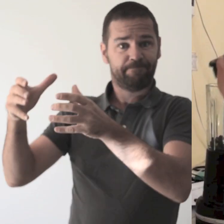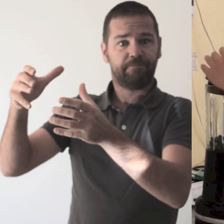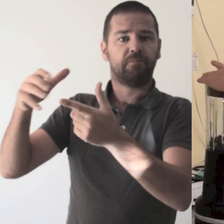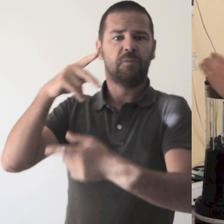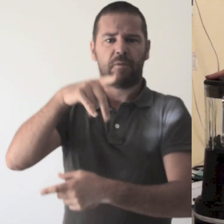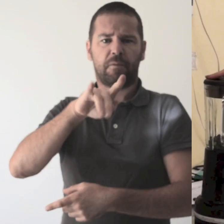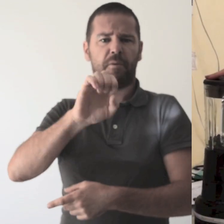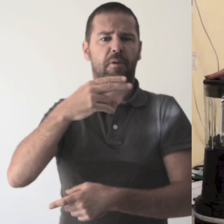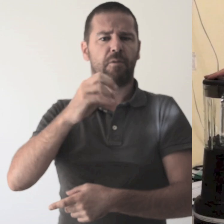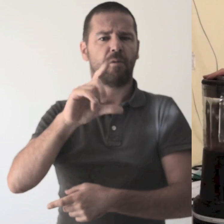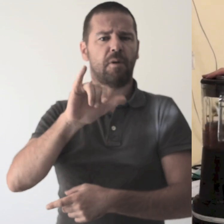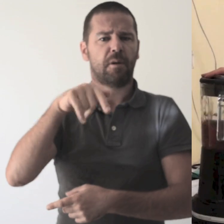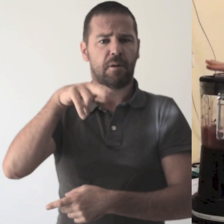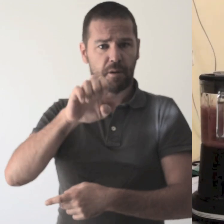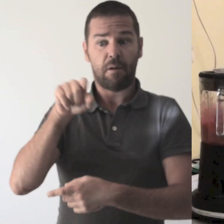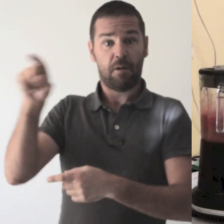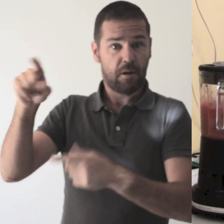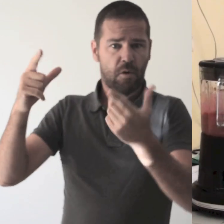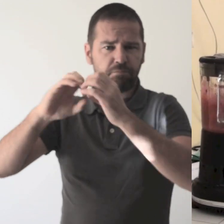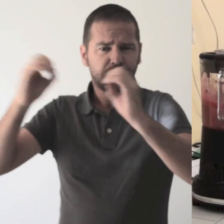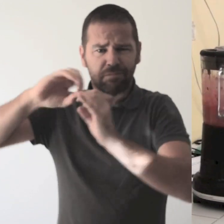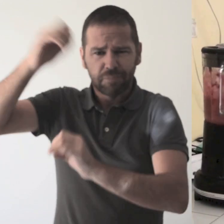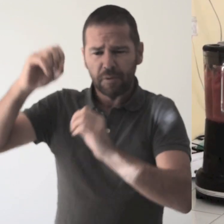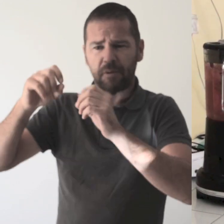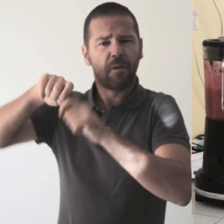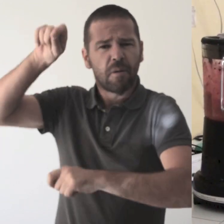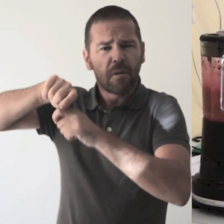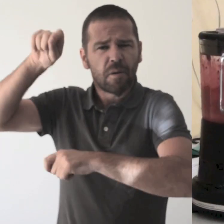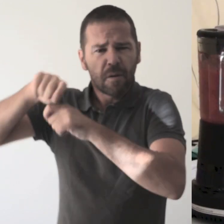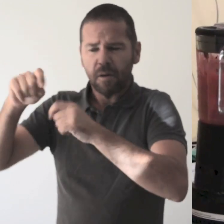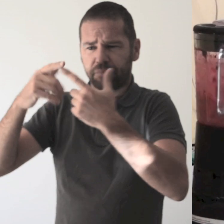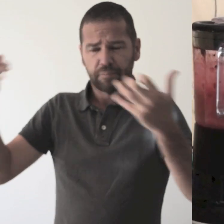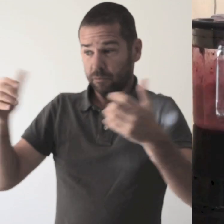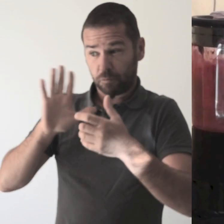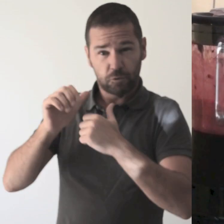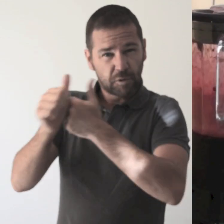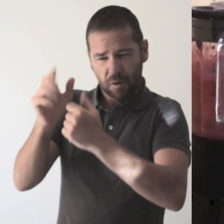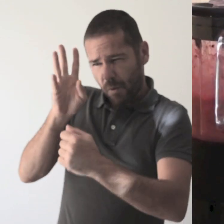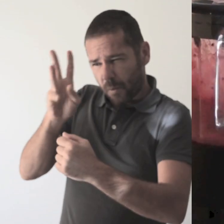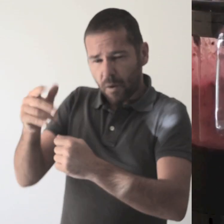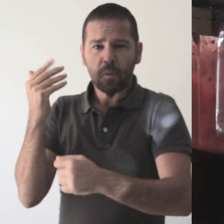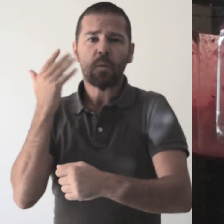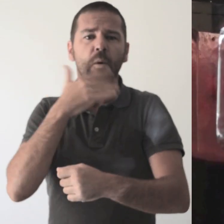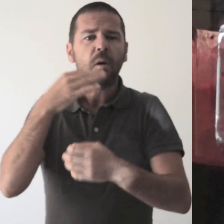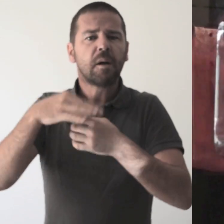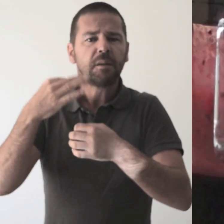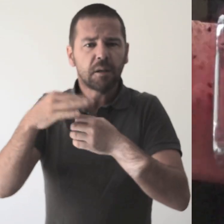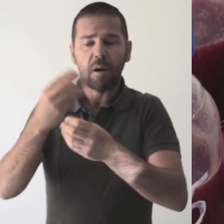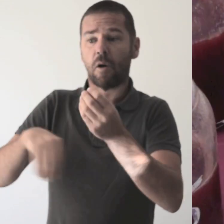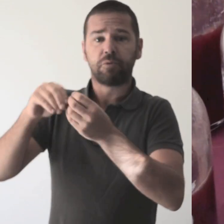donc mesurer les polyphénols, donc les anthocyanes qui sont la couleur du raisin, et les composés phénoliques totaux qu'on peut donc